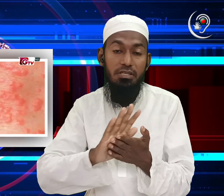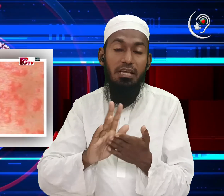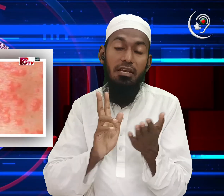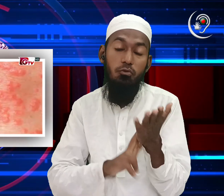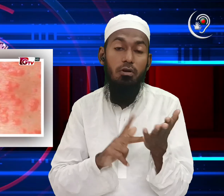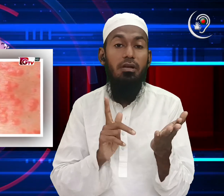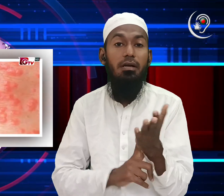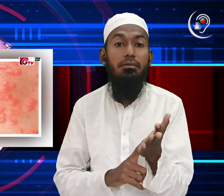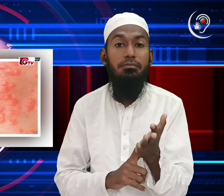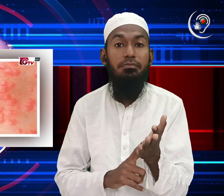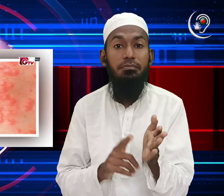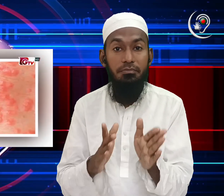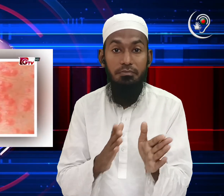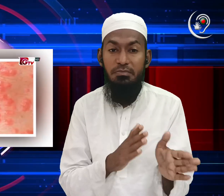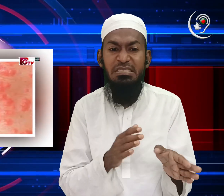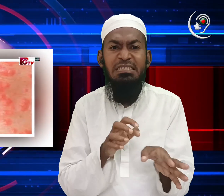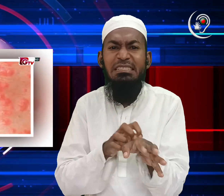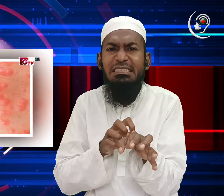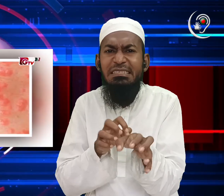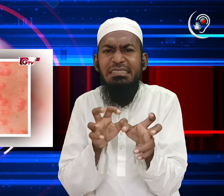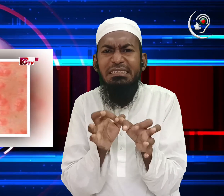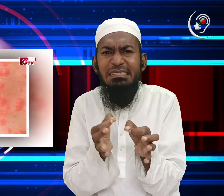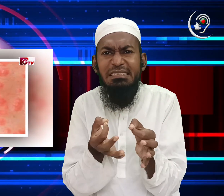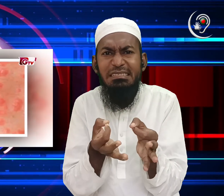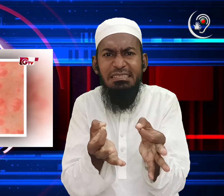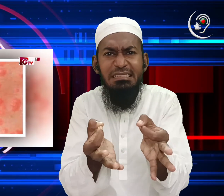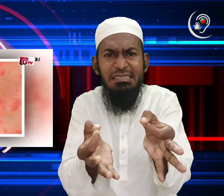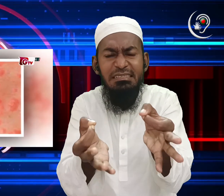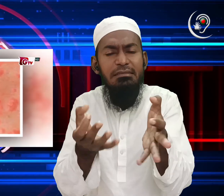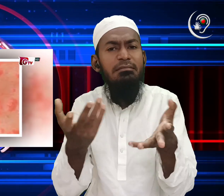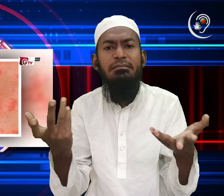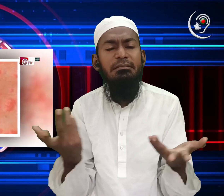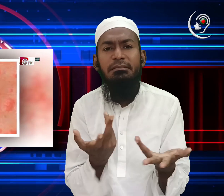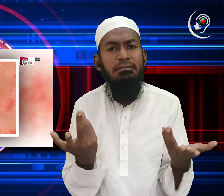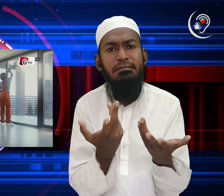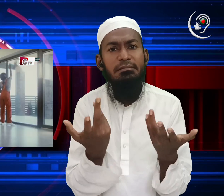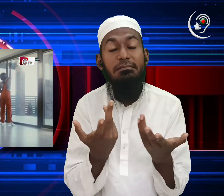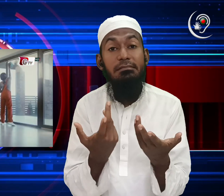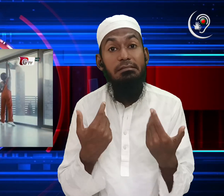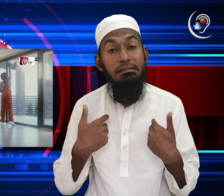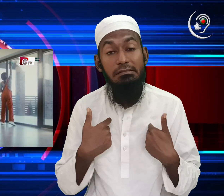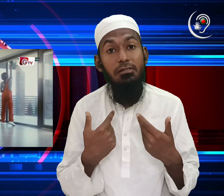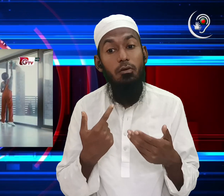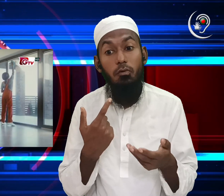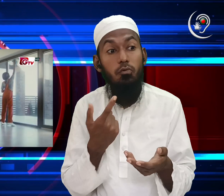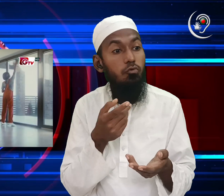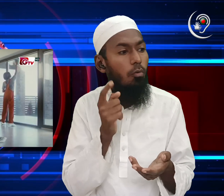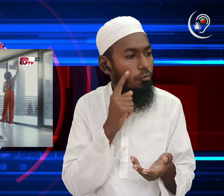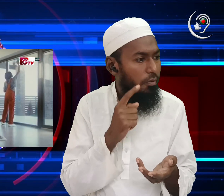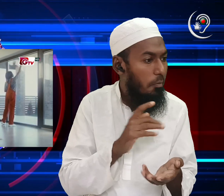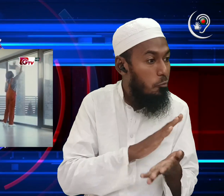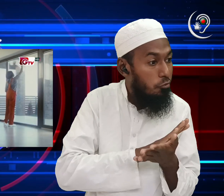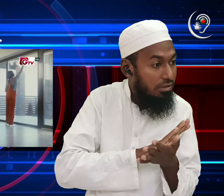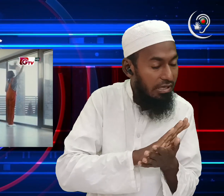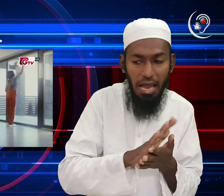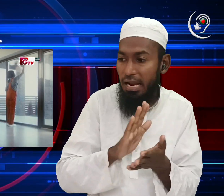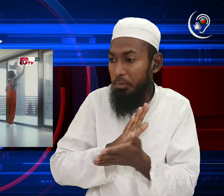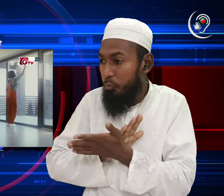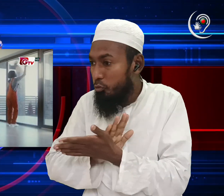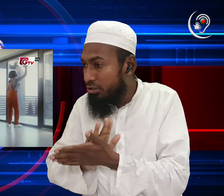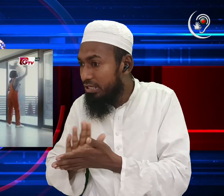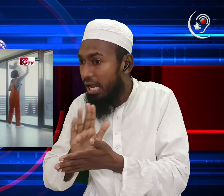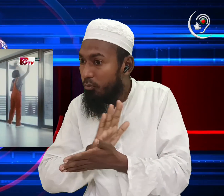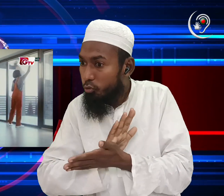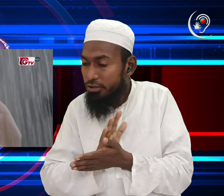স্ক্যাবিস বা খোসপচরা যাতে না হয়, সেজন্য সবসময় স্বাস্থ্যবিধি মেনে চলতে হবে, পরিষ্কার পরিচ্ছন্ন থাকতে হবে,